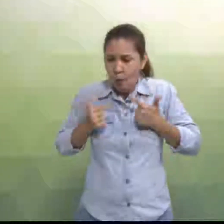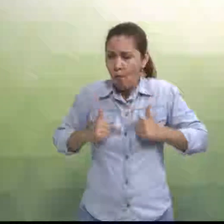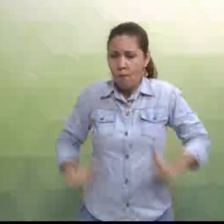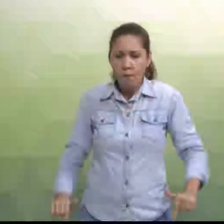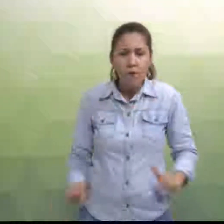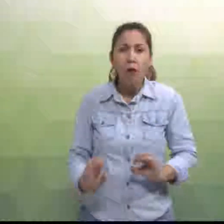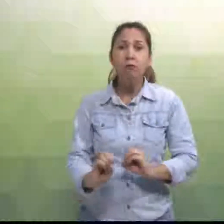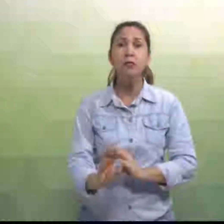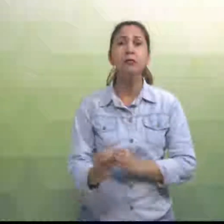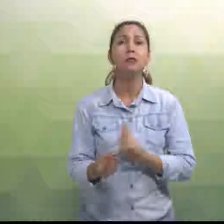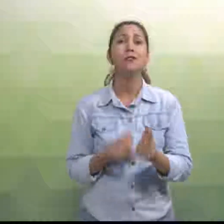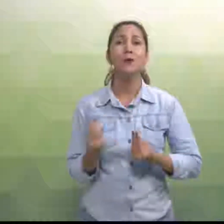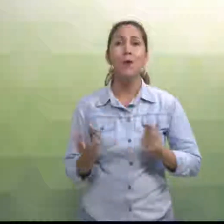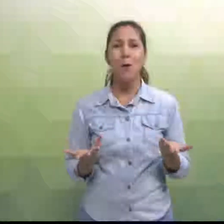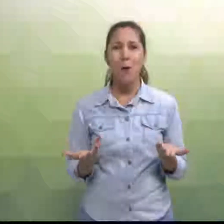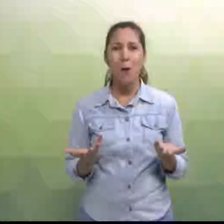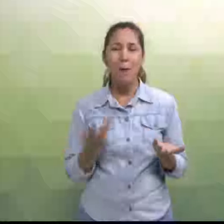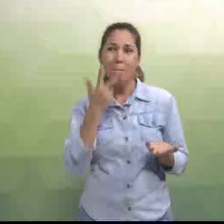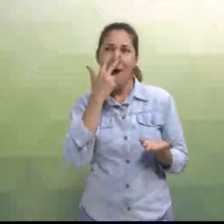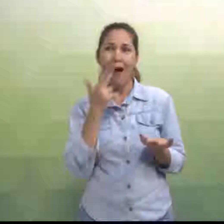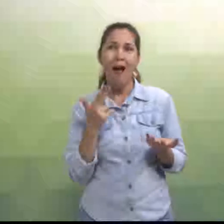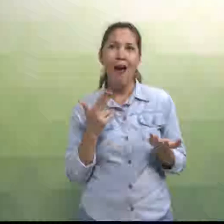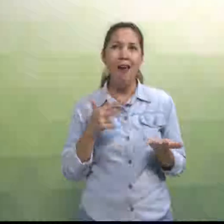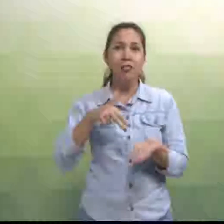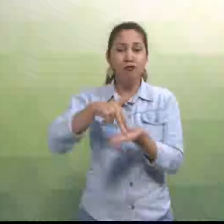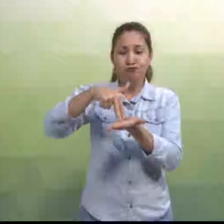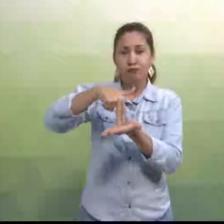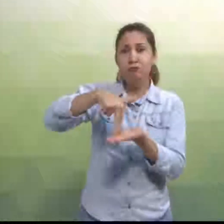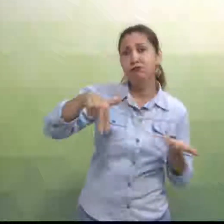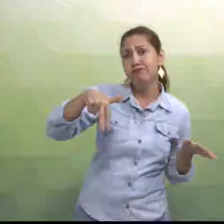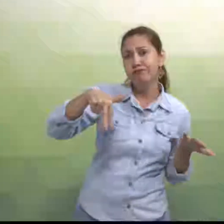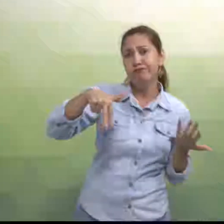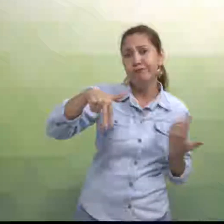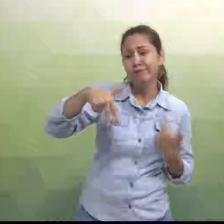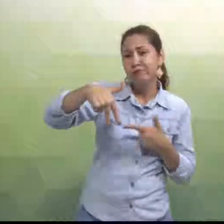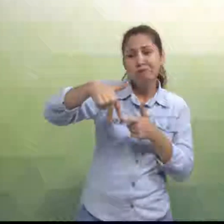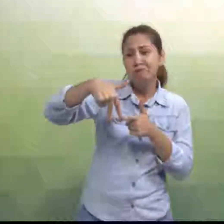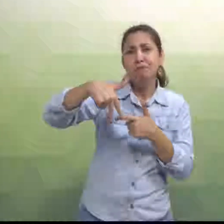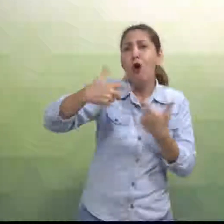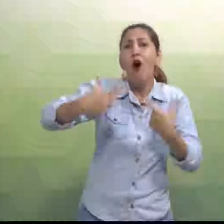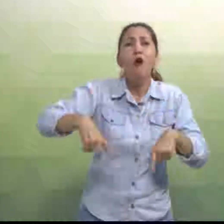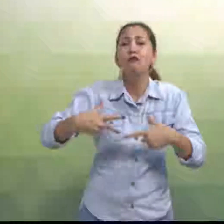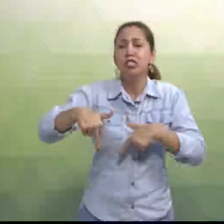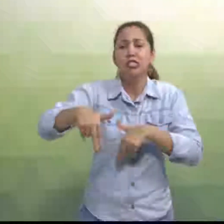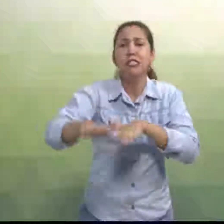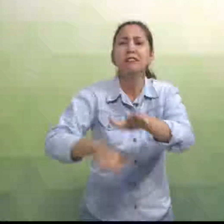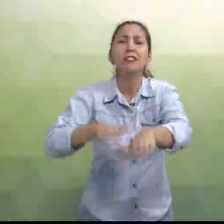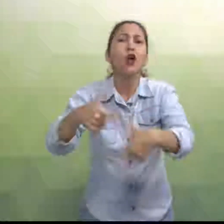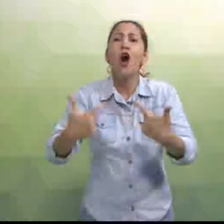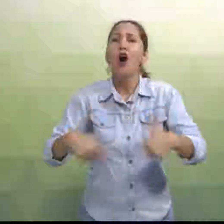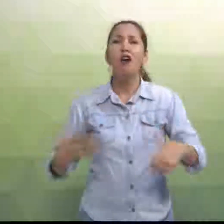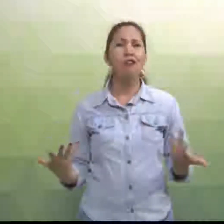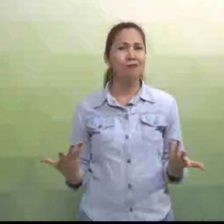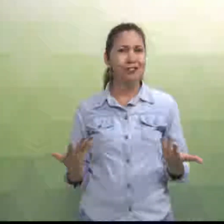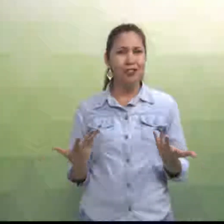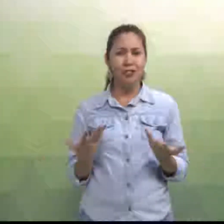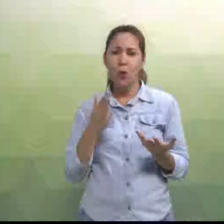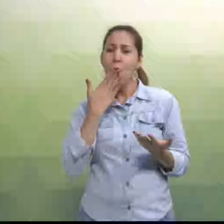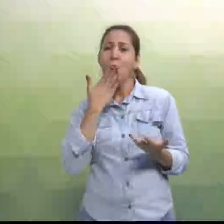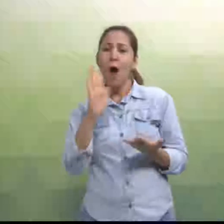eu fico vazia. Como vou ensinar sem um currículo? Eu perco o chão sem um currículo. Como vou desenvolver o meu trabalho?